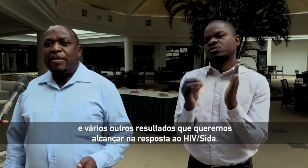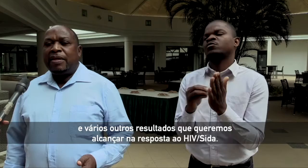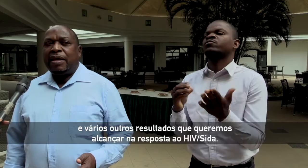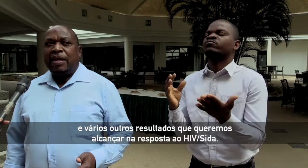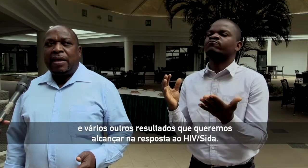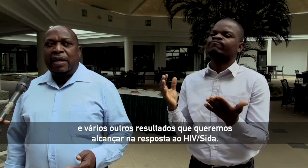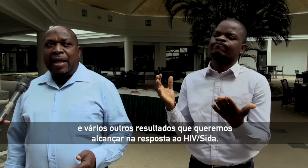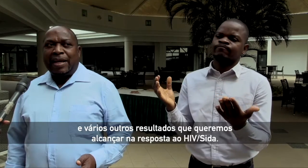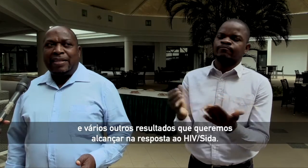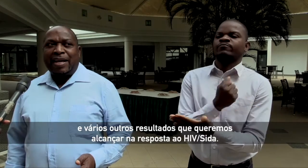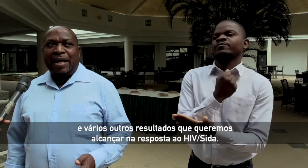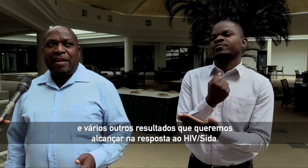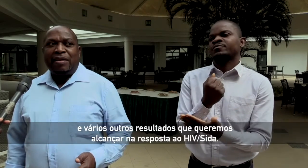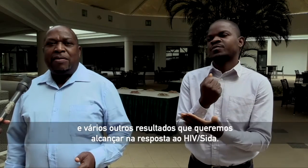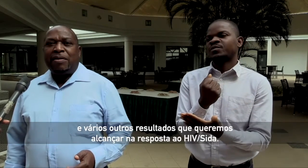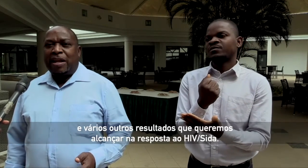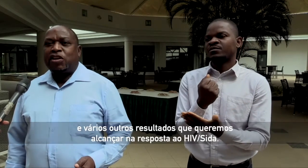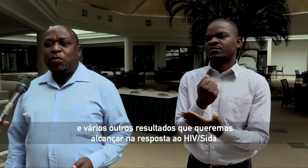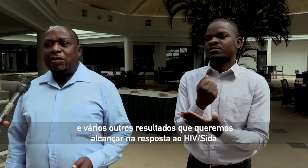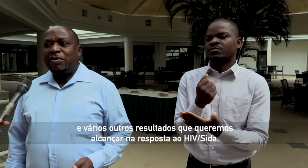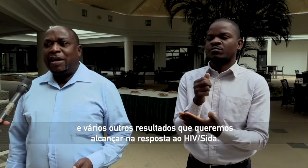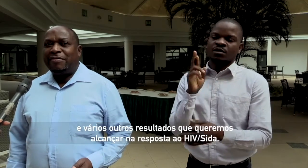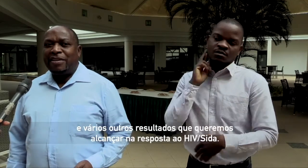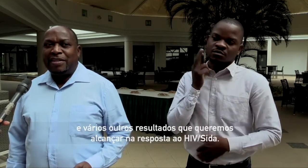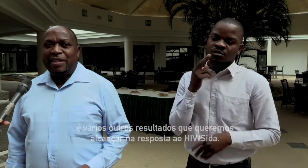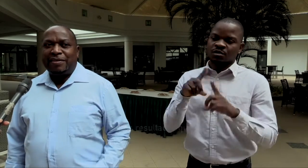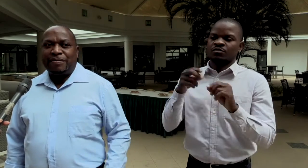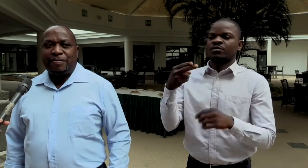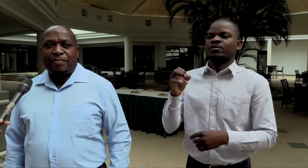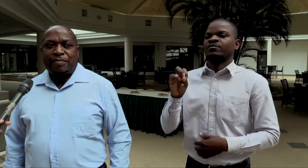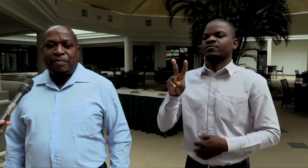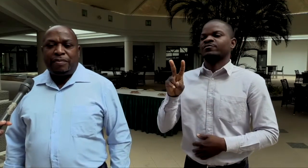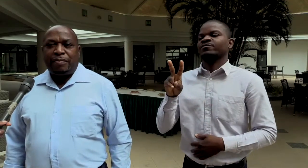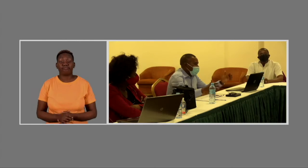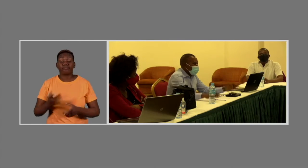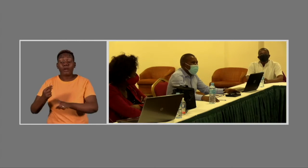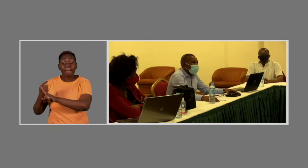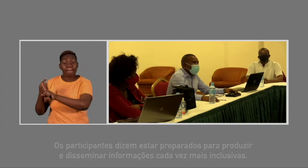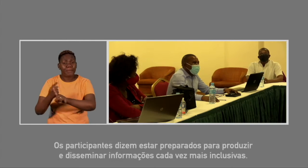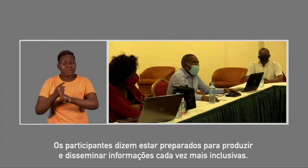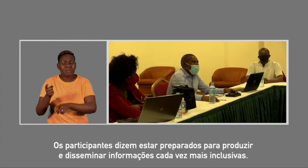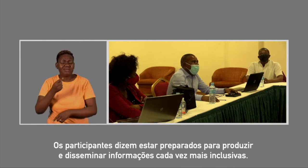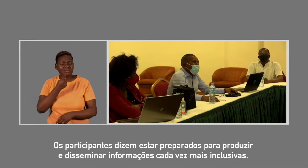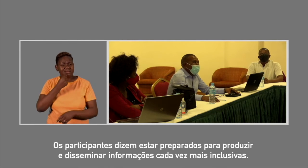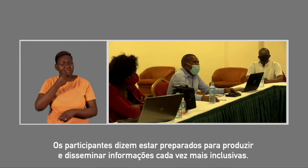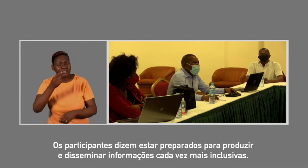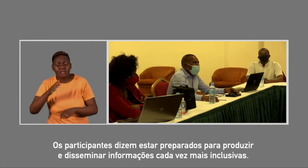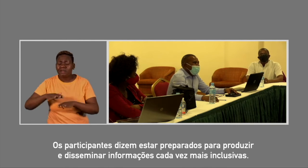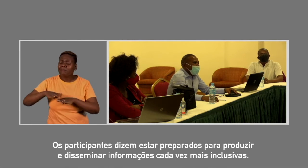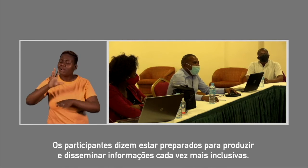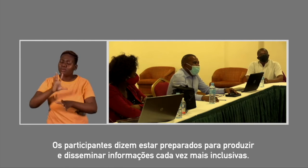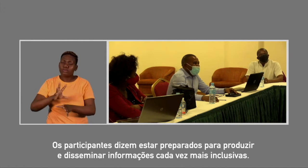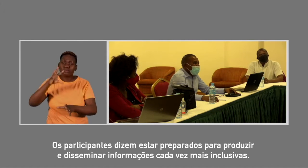alcançar na resposta ao HIV e SIDA. Os participantes